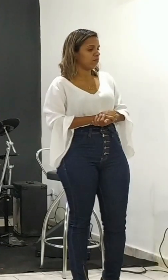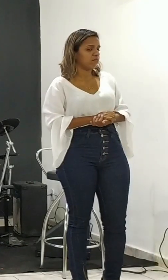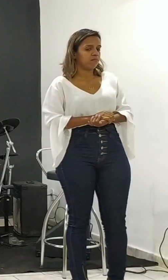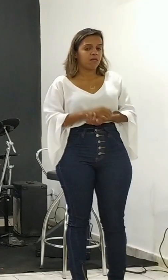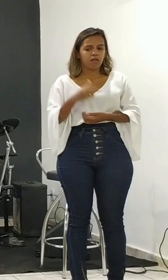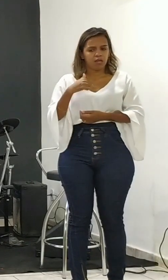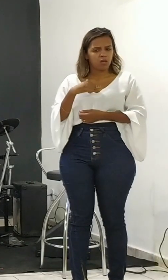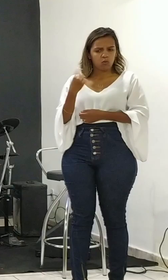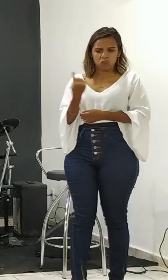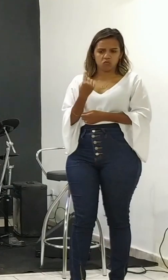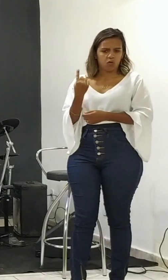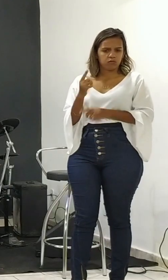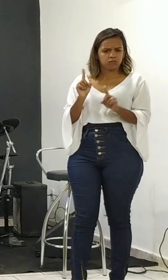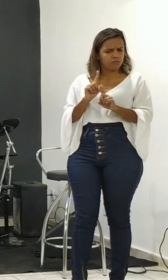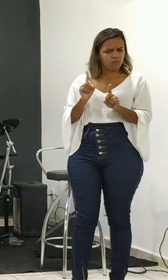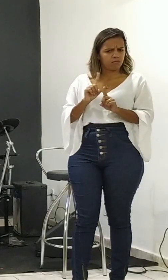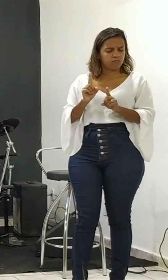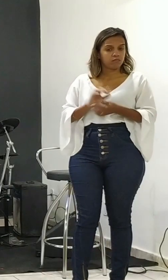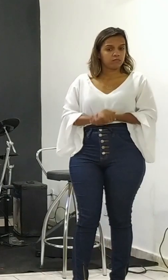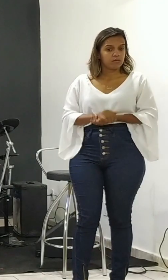só. Sabe?